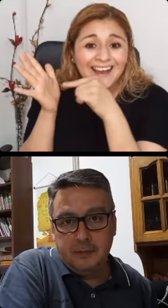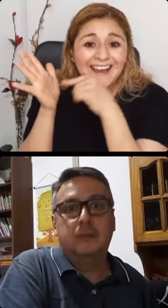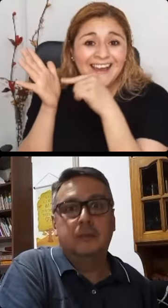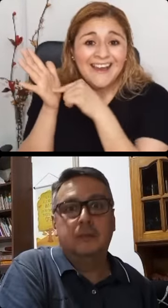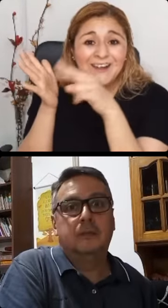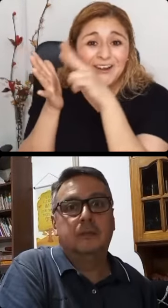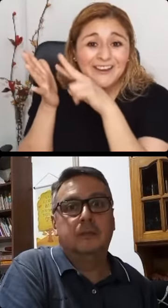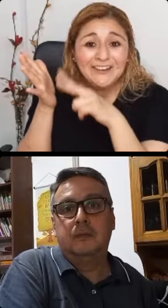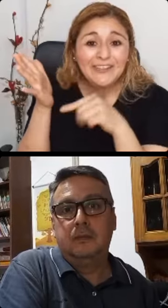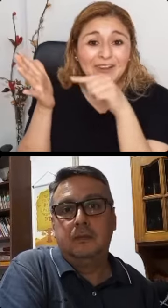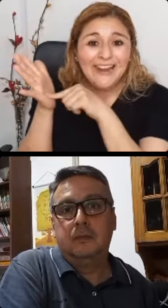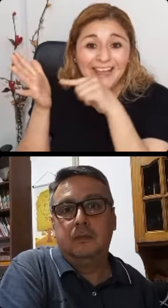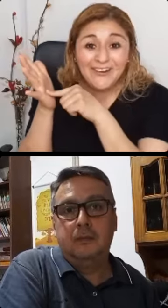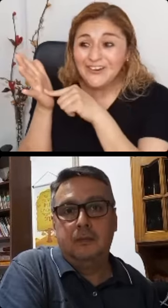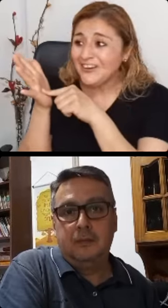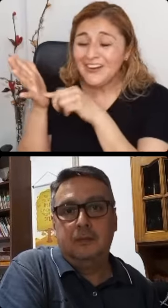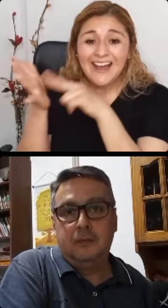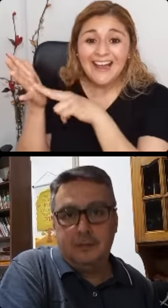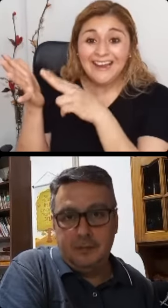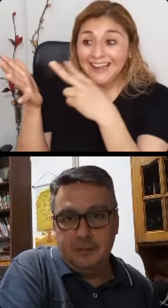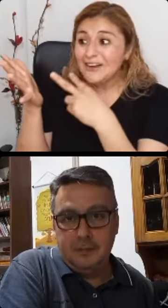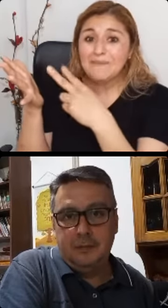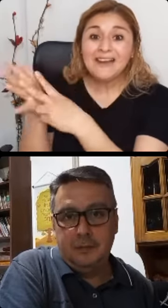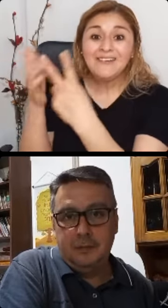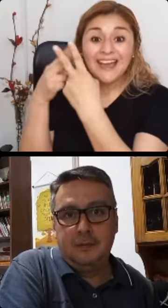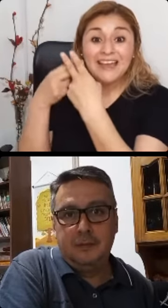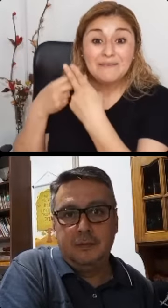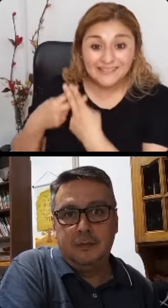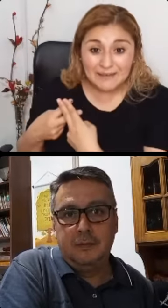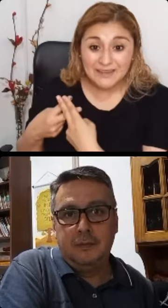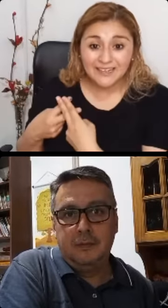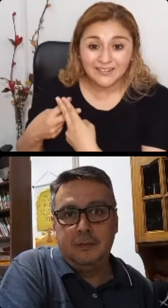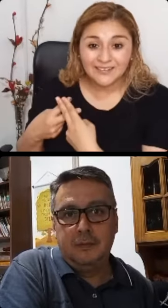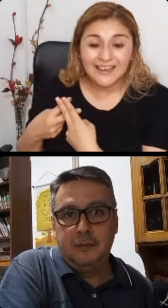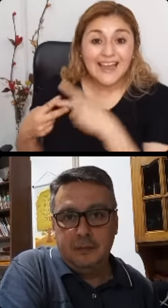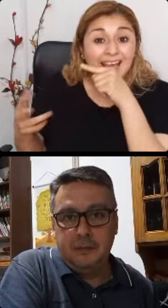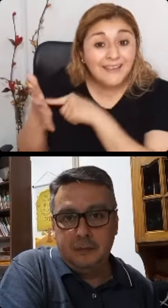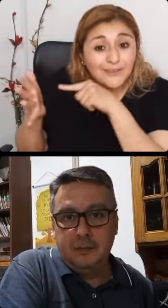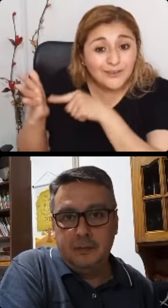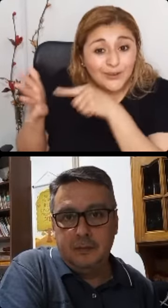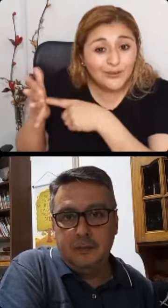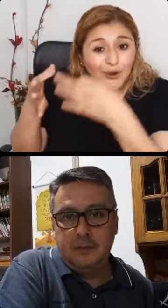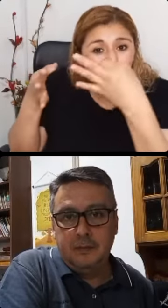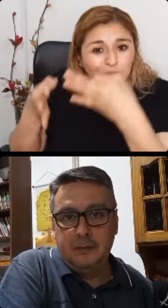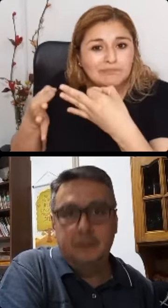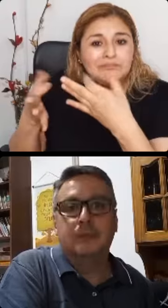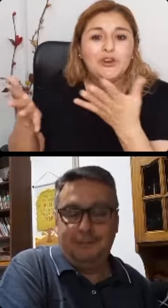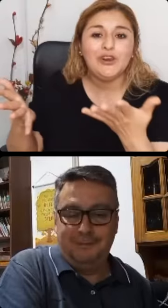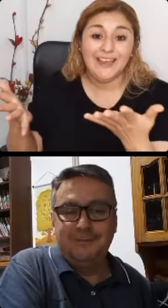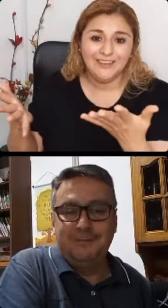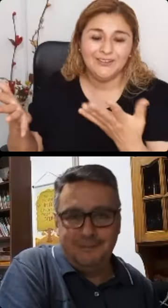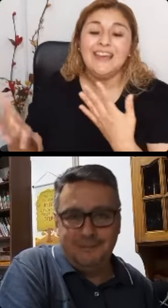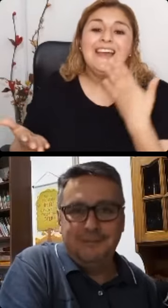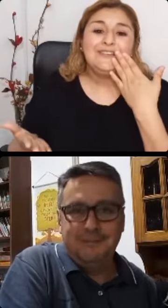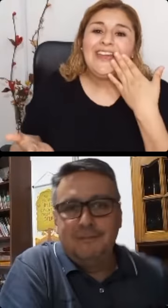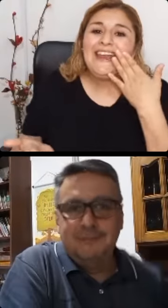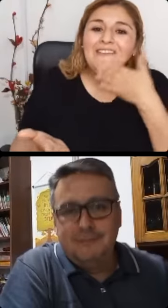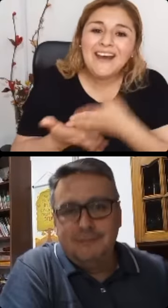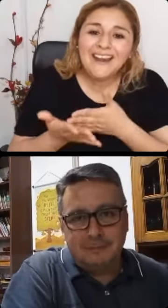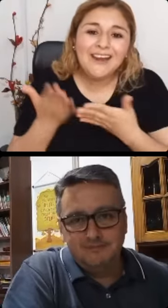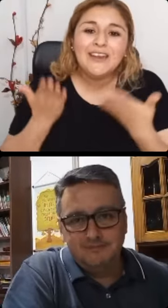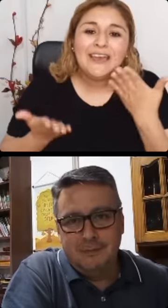acá, cuando leo, leo la palabra y me examino, esos son los ojos correctos,